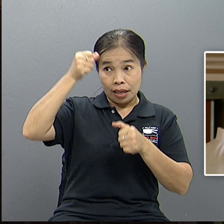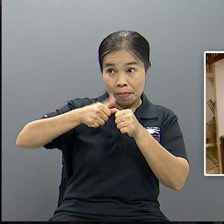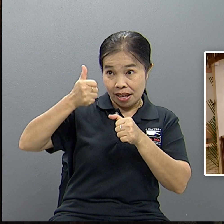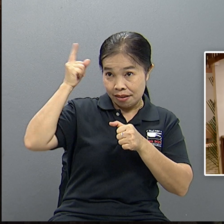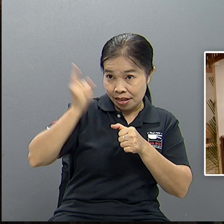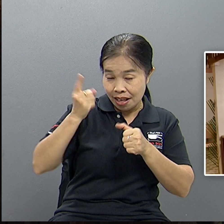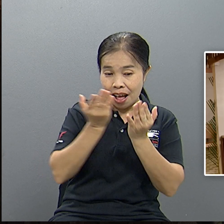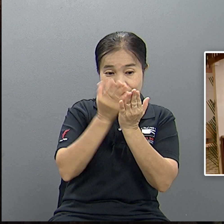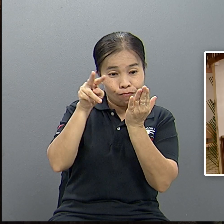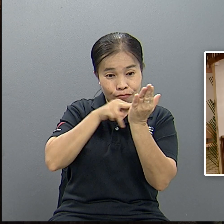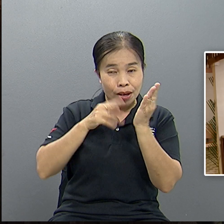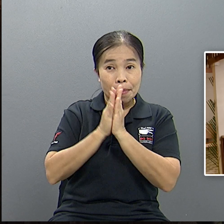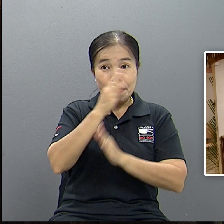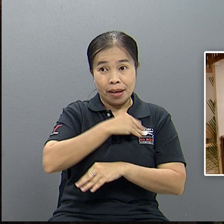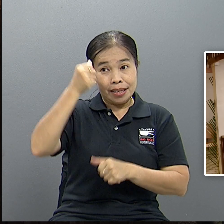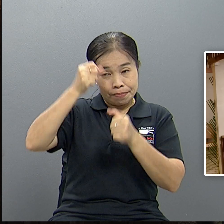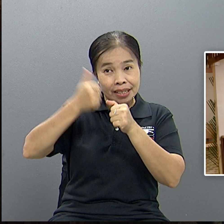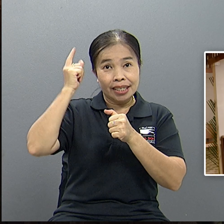ะ ครับ